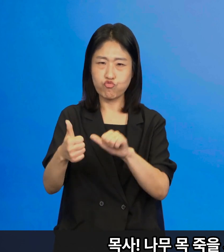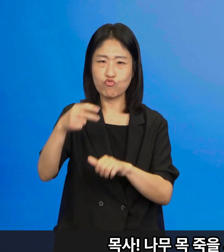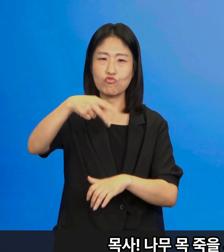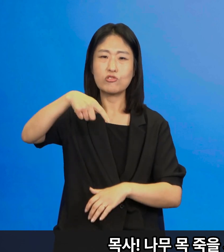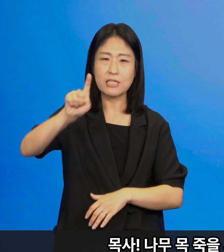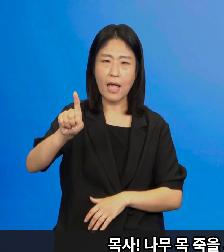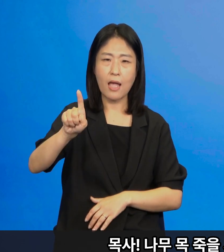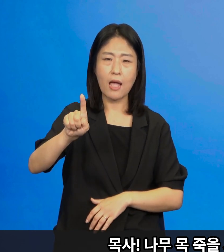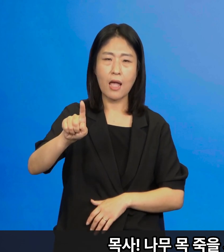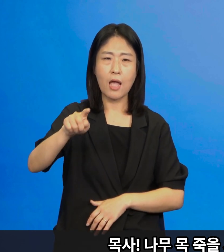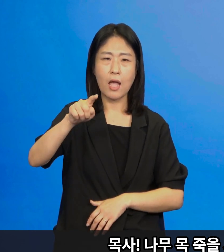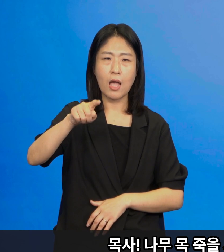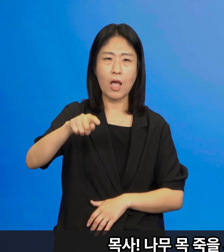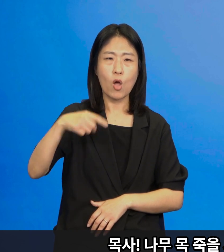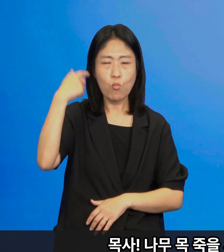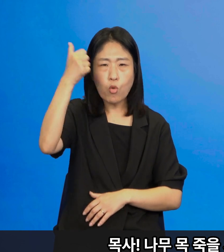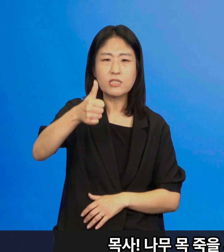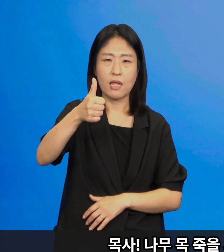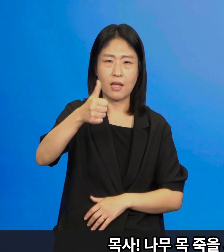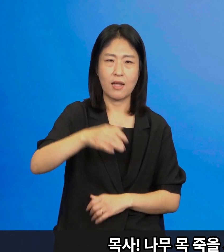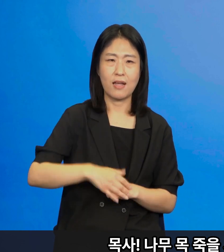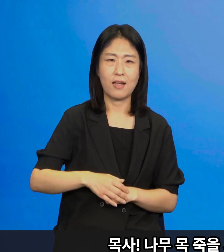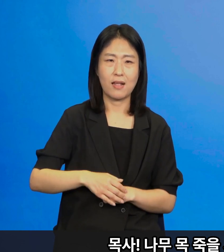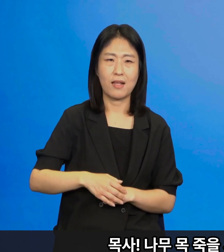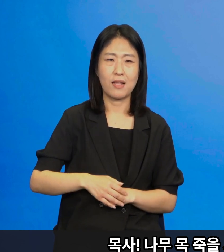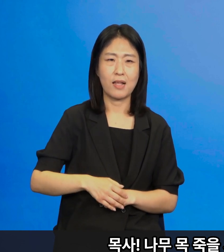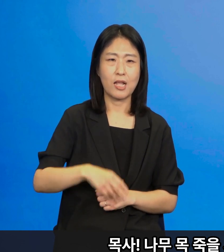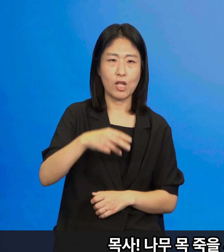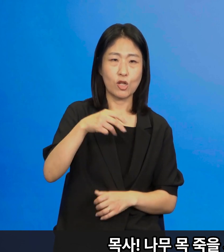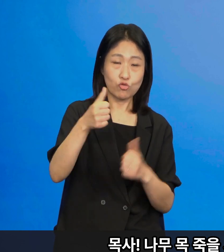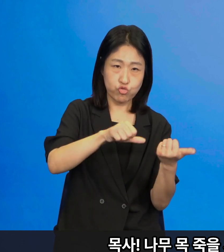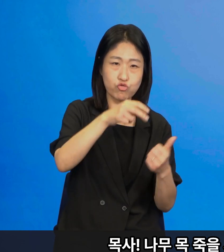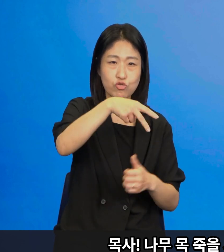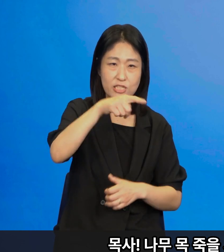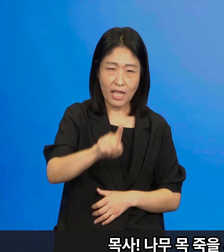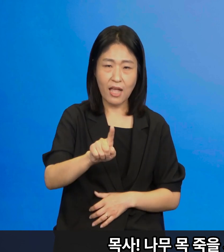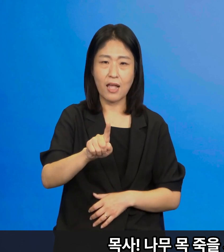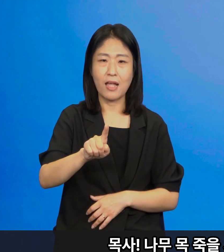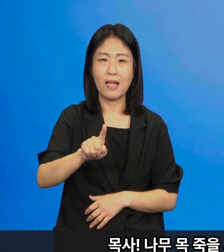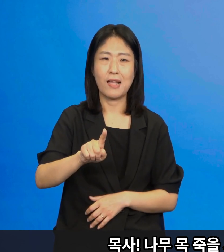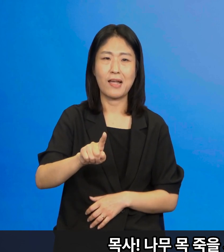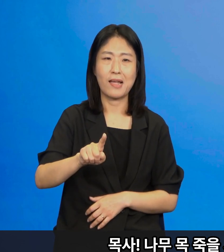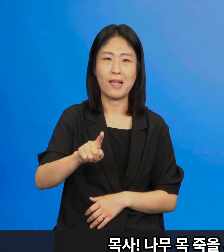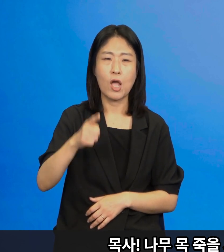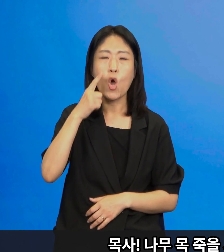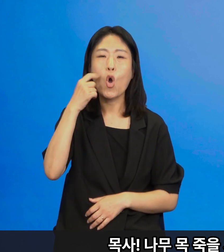사, 사목, 죽을 사, 어미목.